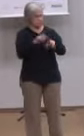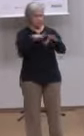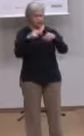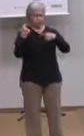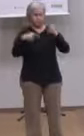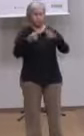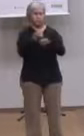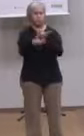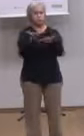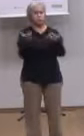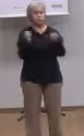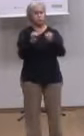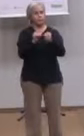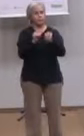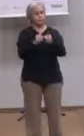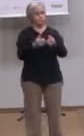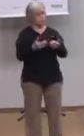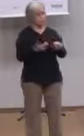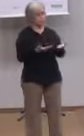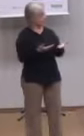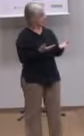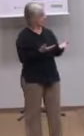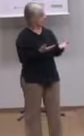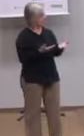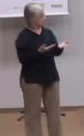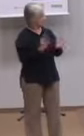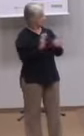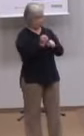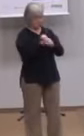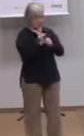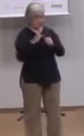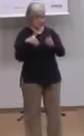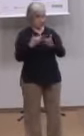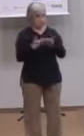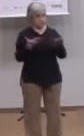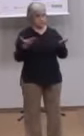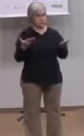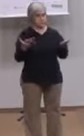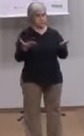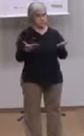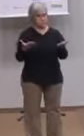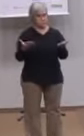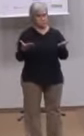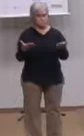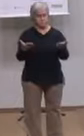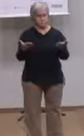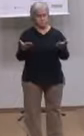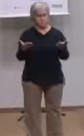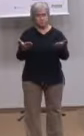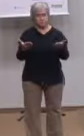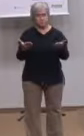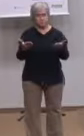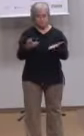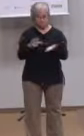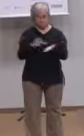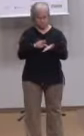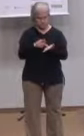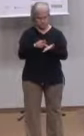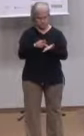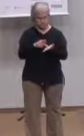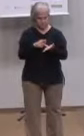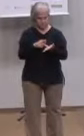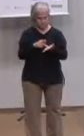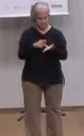públicas fizemos, né, Jorge, do ano passado para cá, e de fato, de que o que de